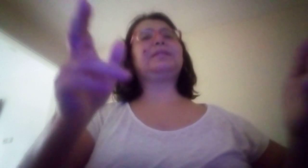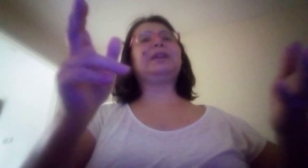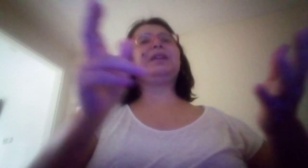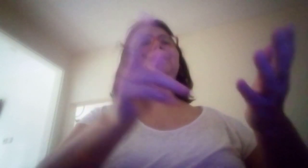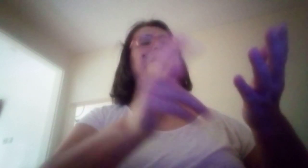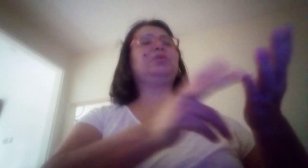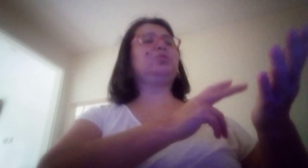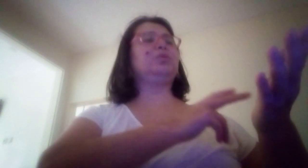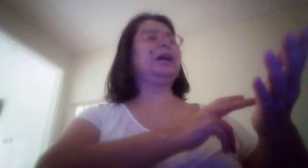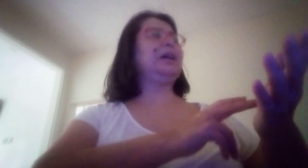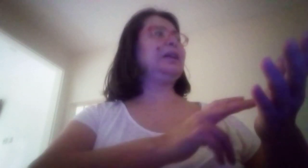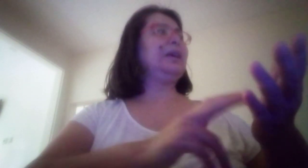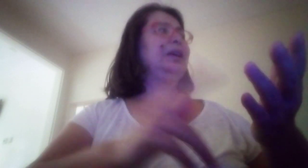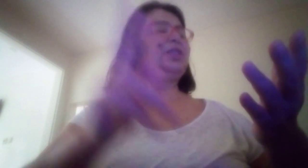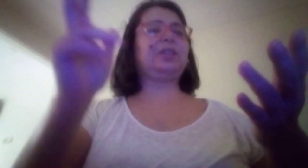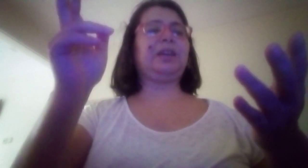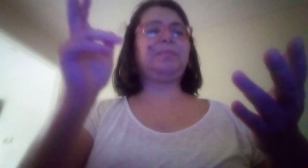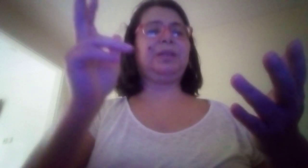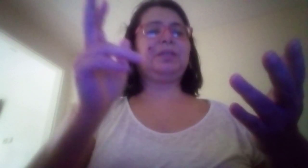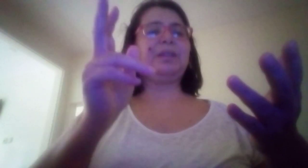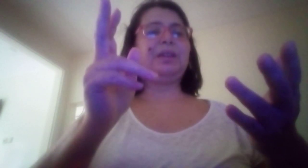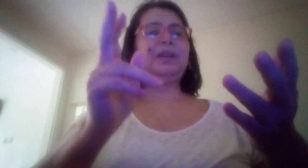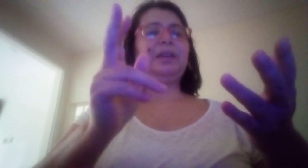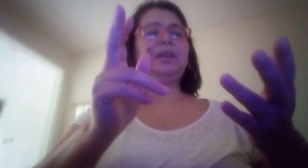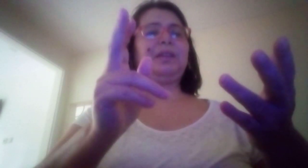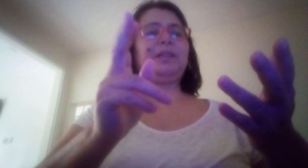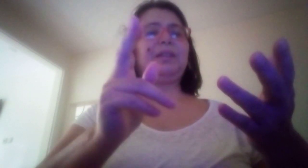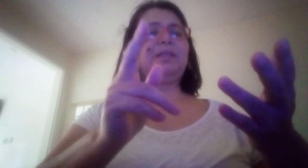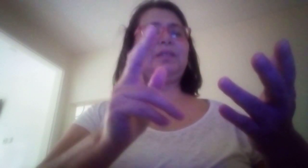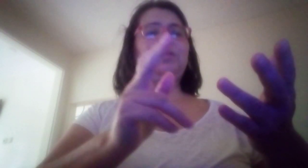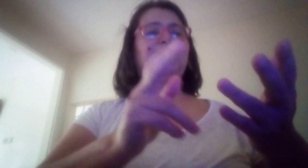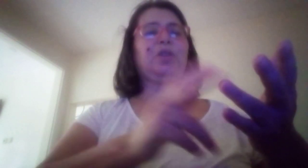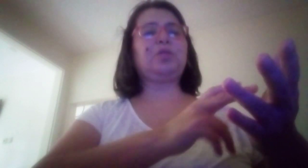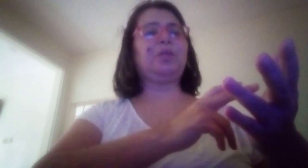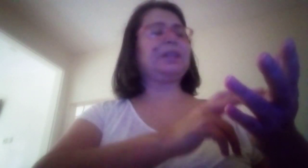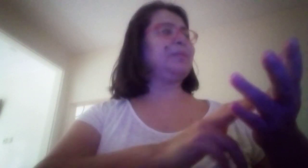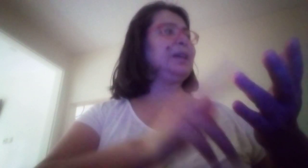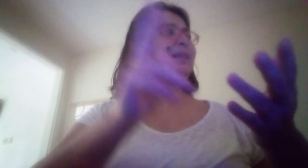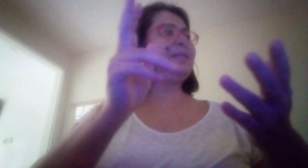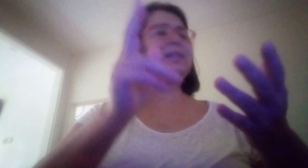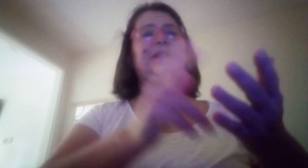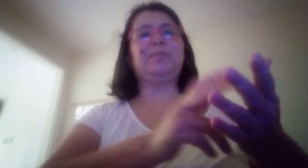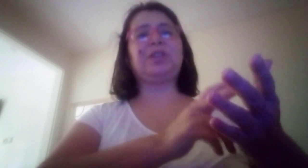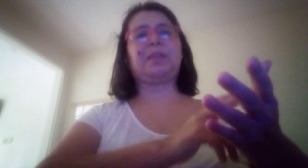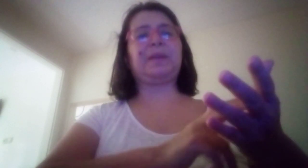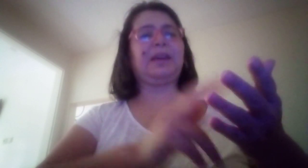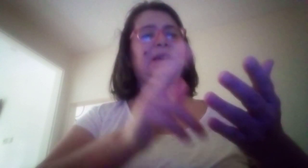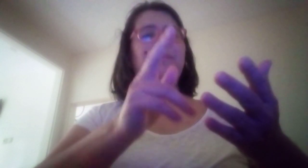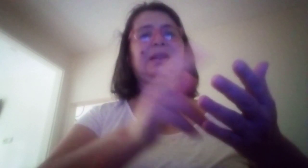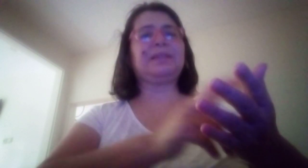tarifinden Tutun da işte bir Eee proje üretimine dizi film çekmeye belgesel